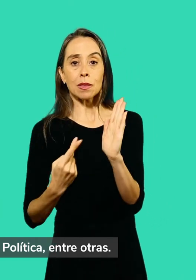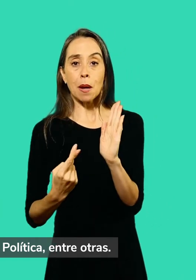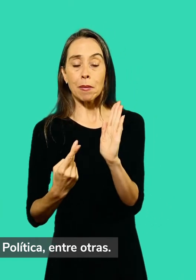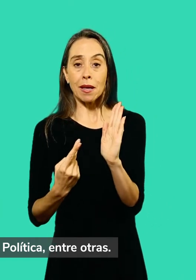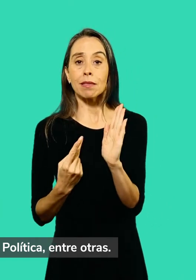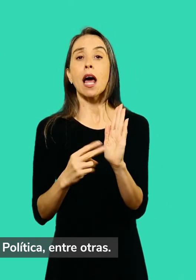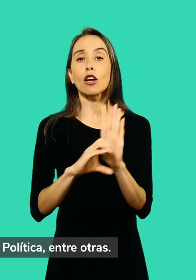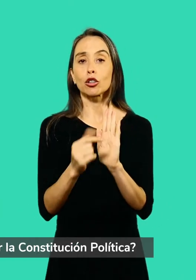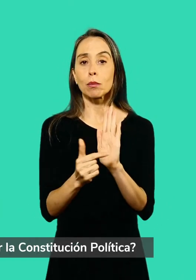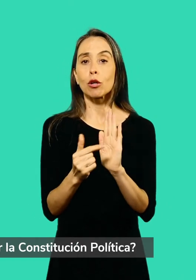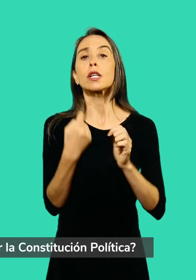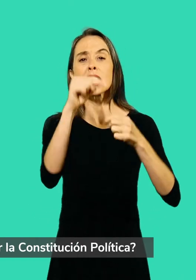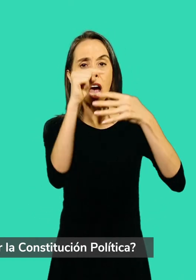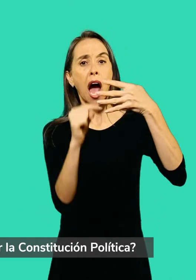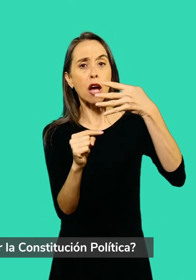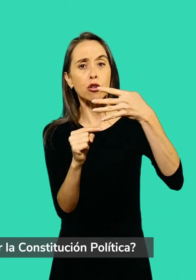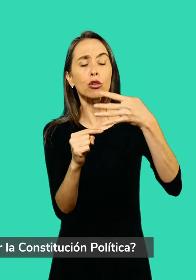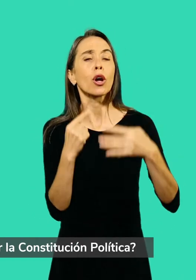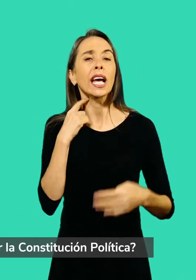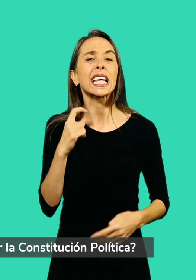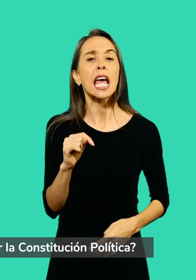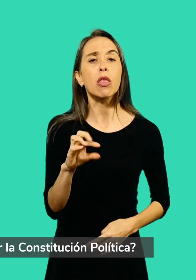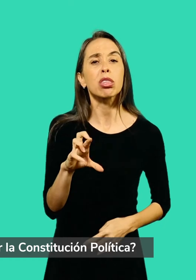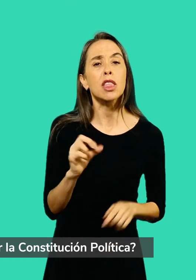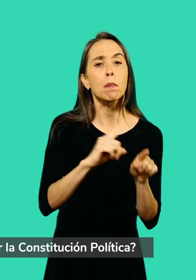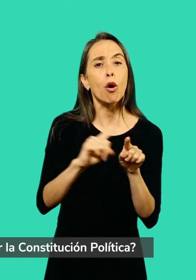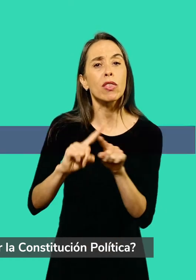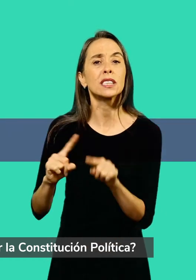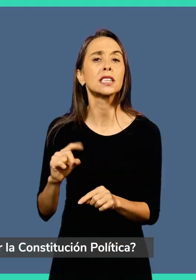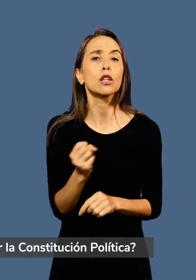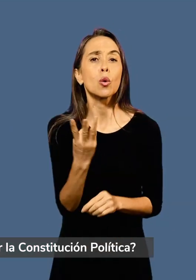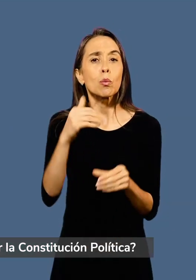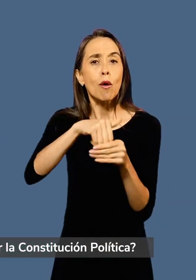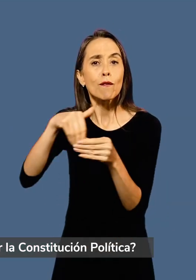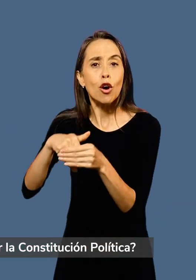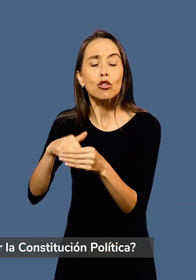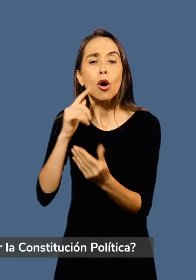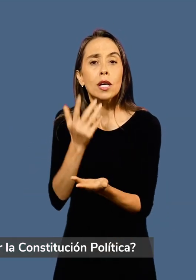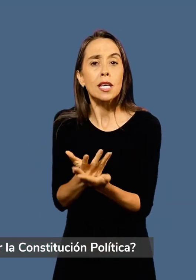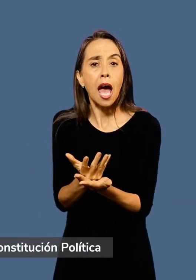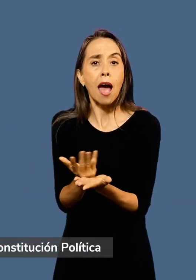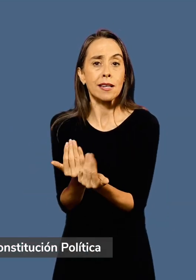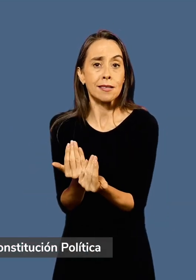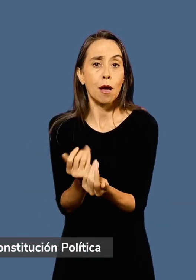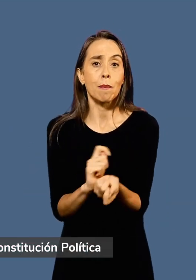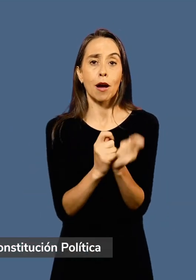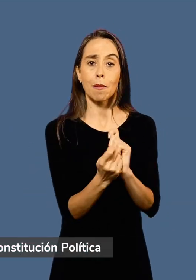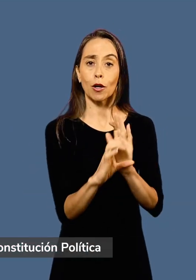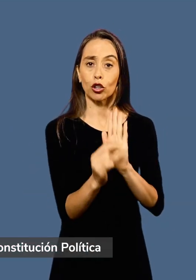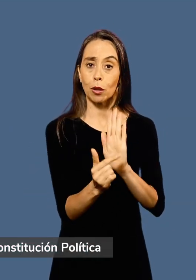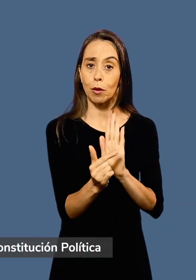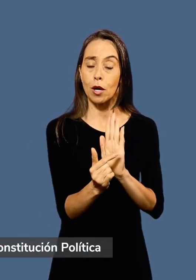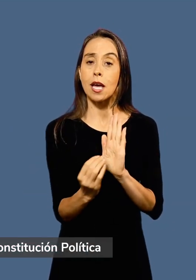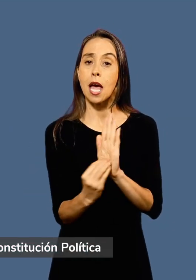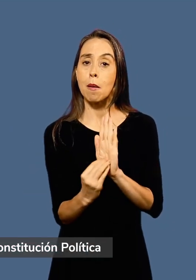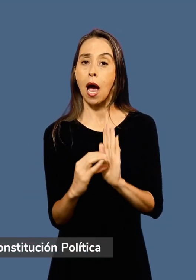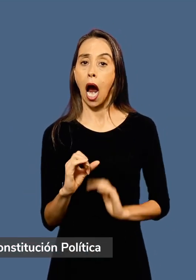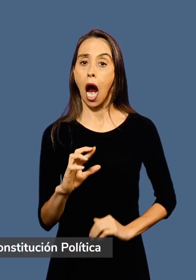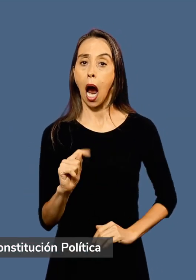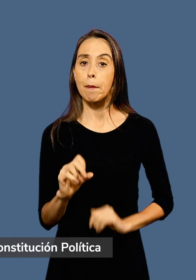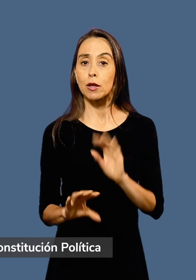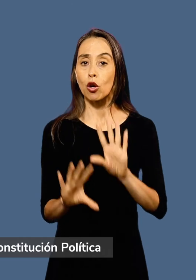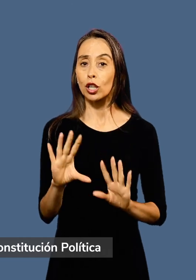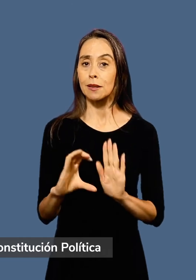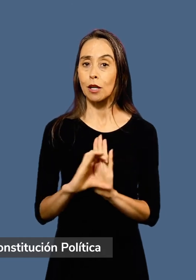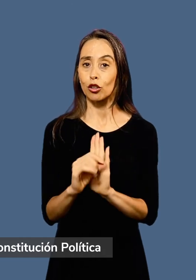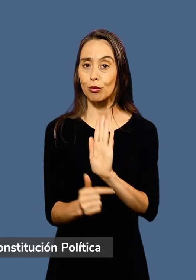otras. ¿Qué tipos de quórum hay para reformar la constitución política? De acuerdo al capítulo 15 de la